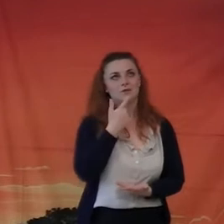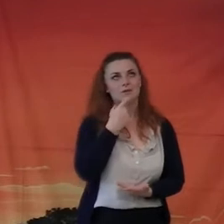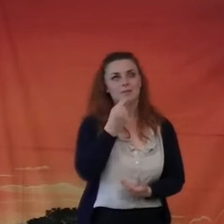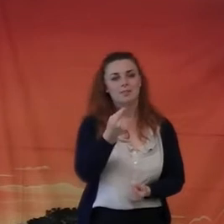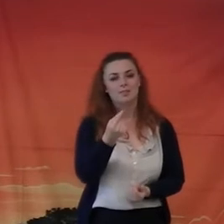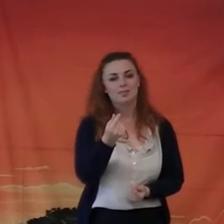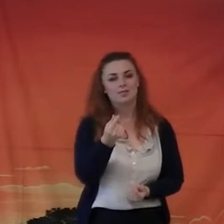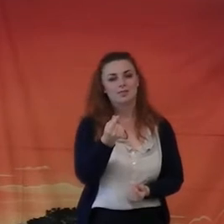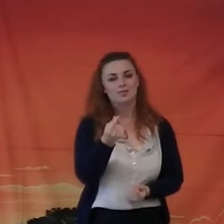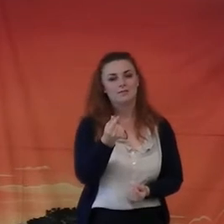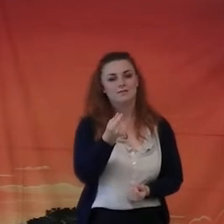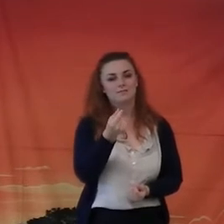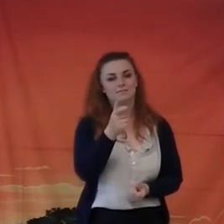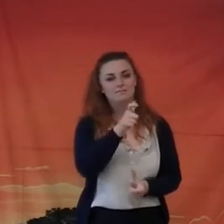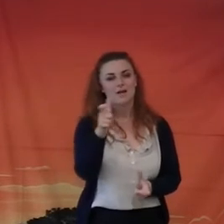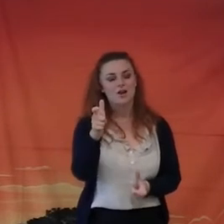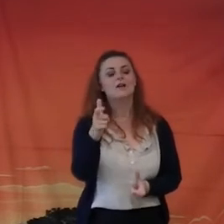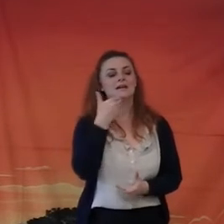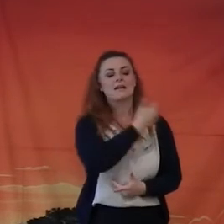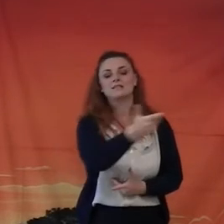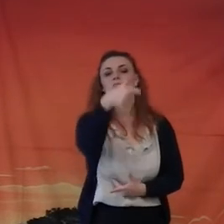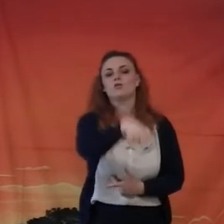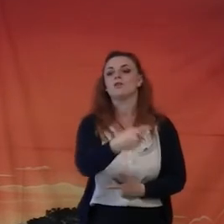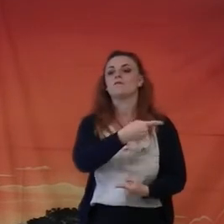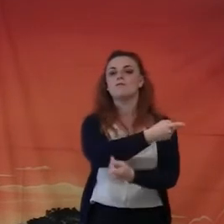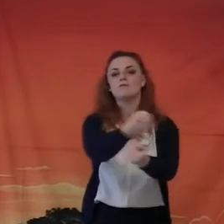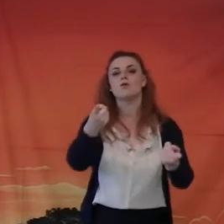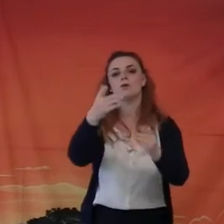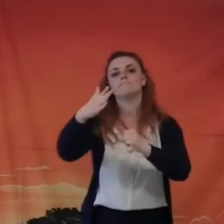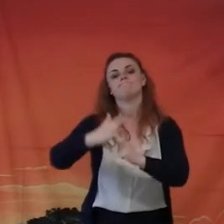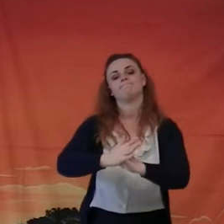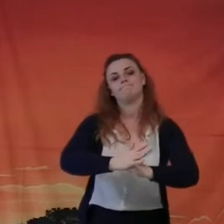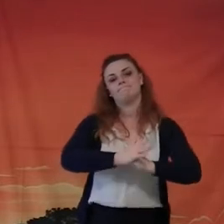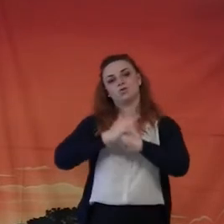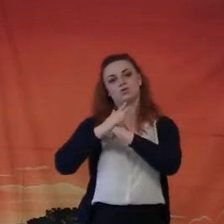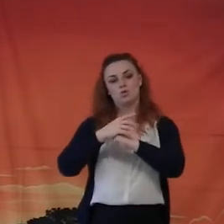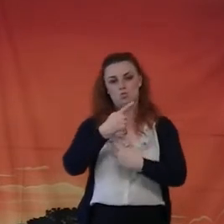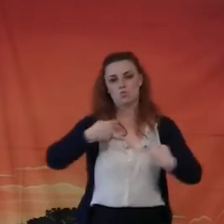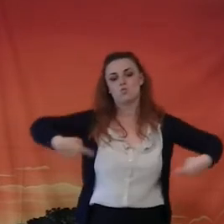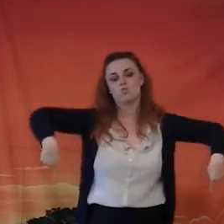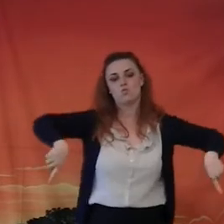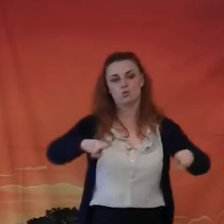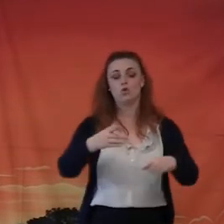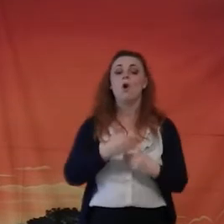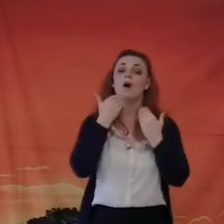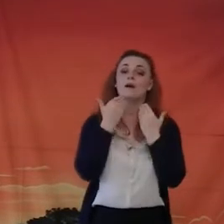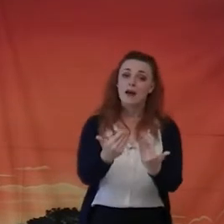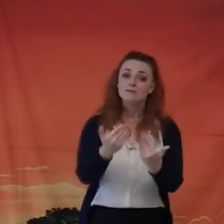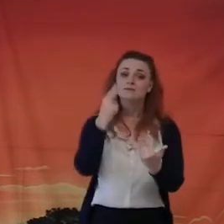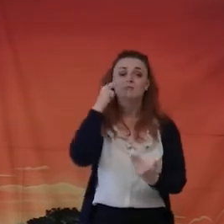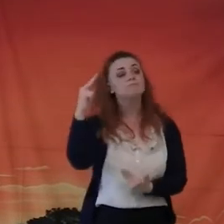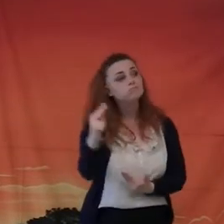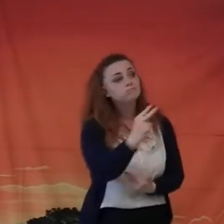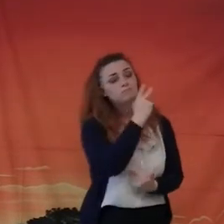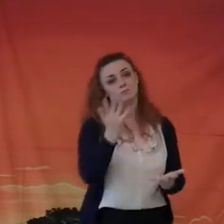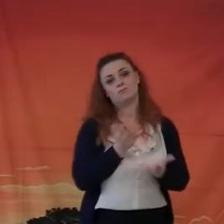sareste stati alle nostre spalle a sostenerci. Quindi grazie di cuore, e gioite queste immagini.